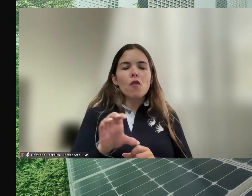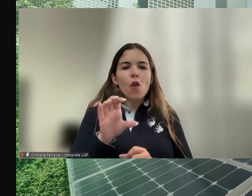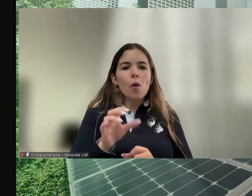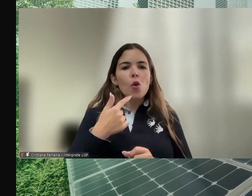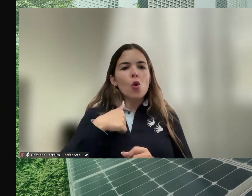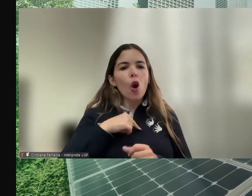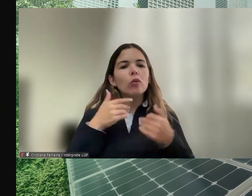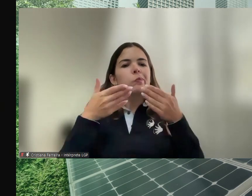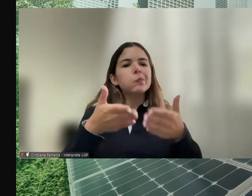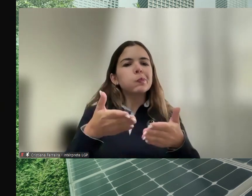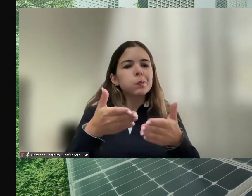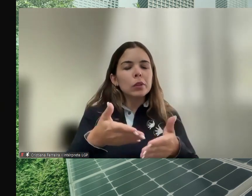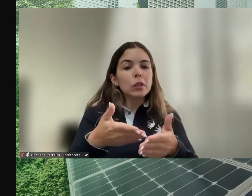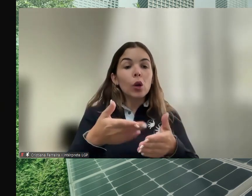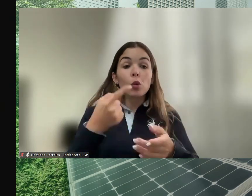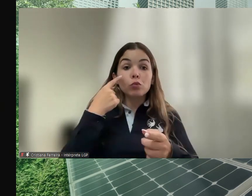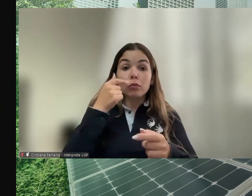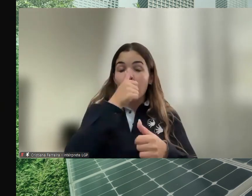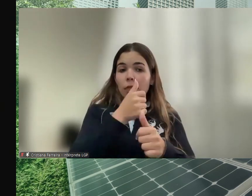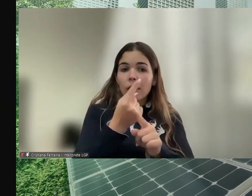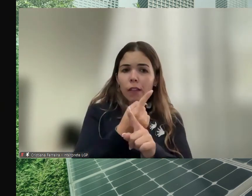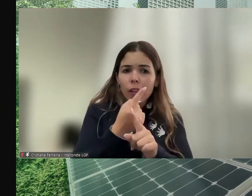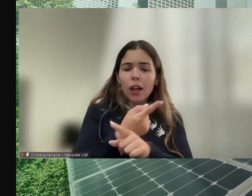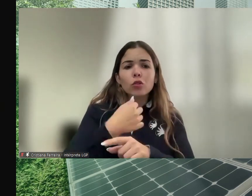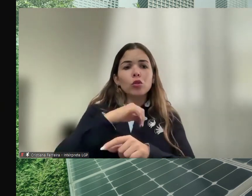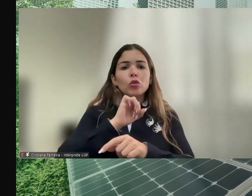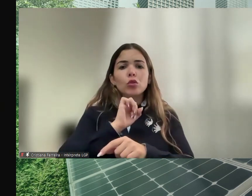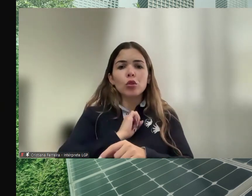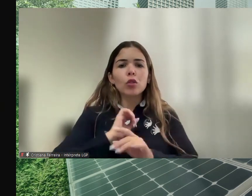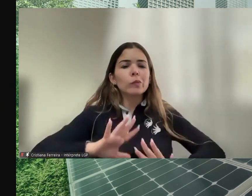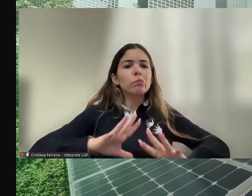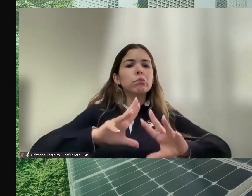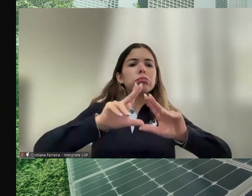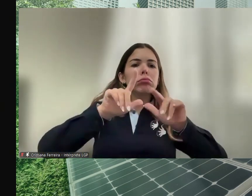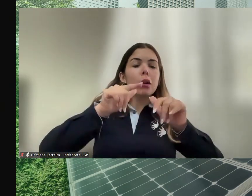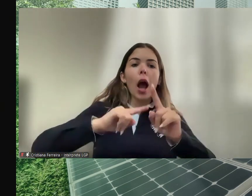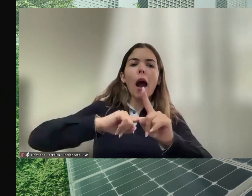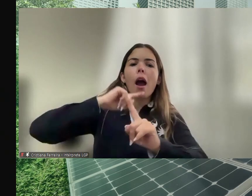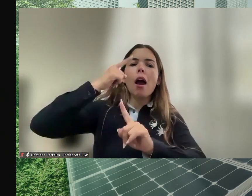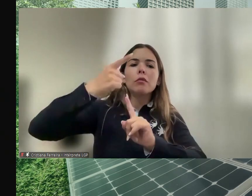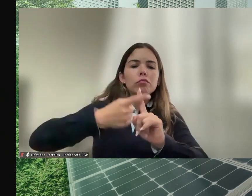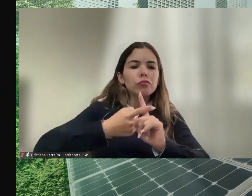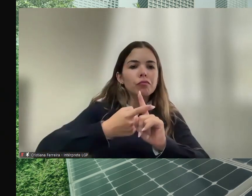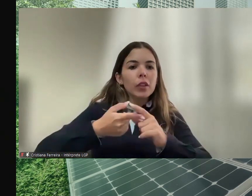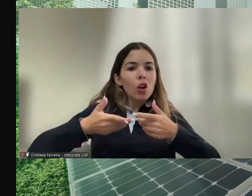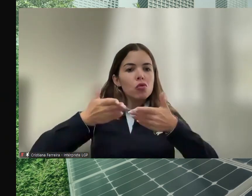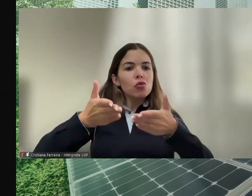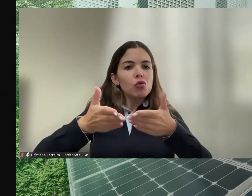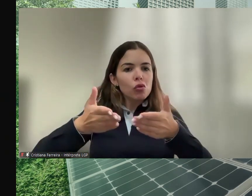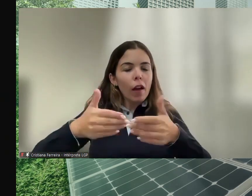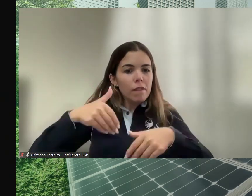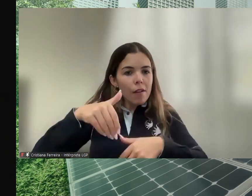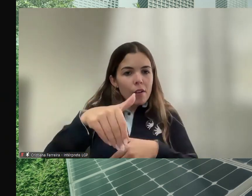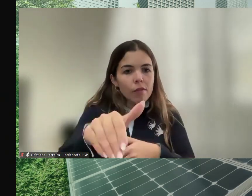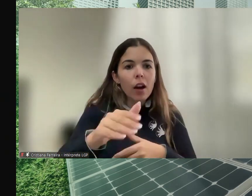seja, que as nossas atividades, que as atividades que prevíamos desenvolver ao longo do ano, iriam contribuir para a concretização dos ODS